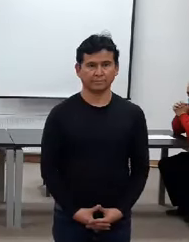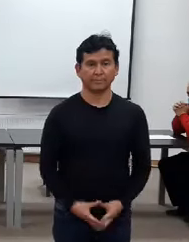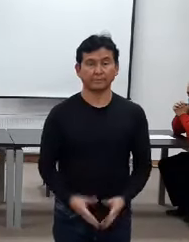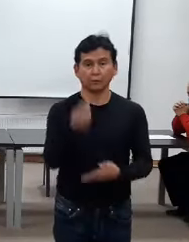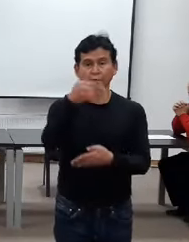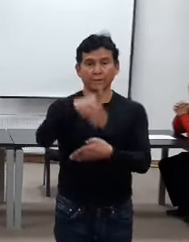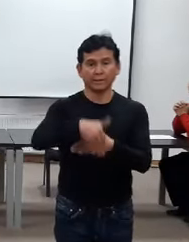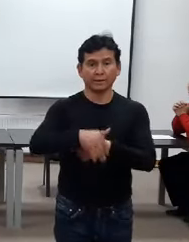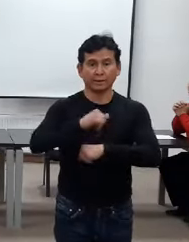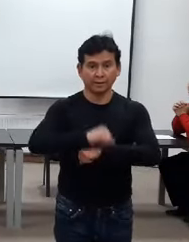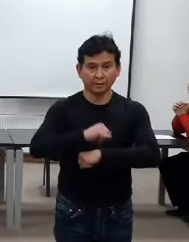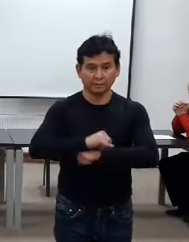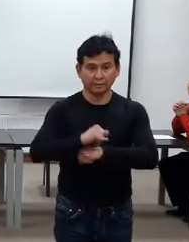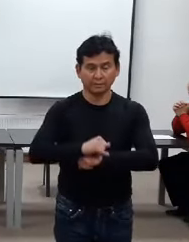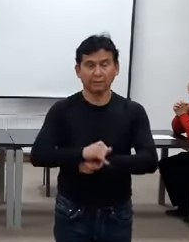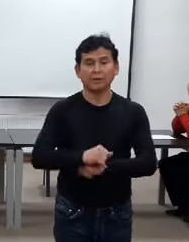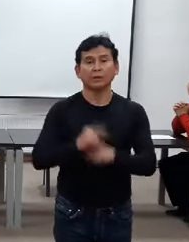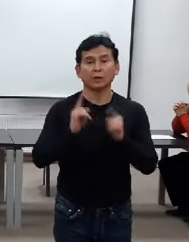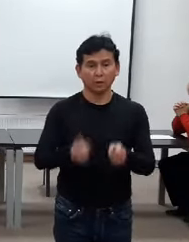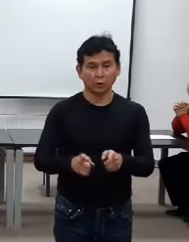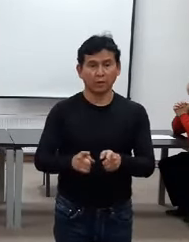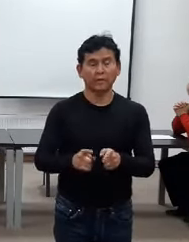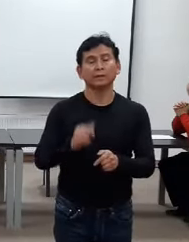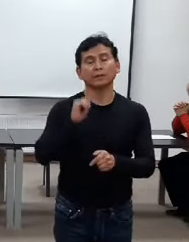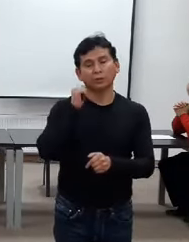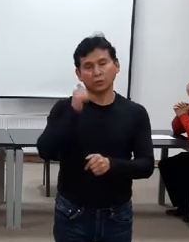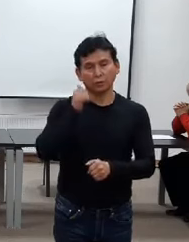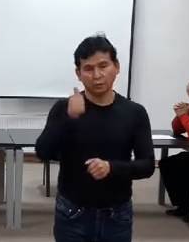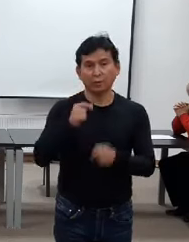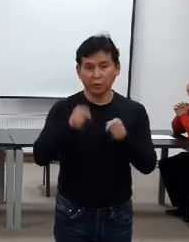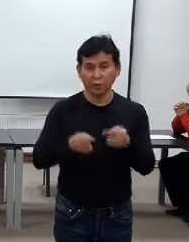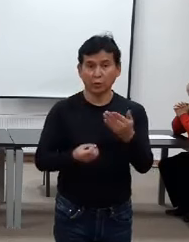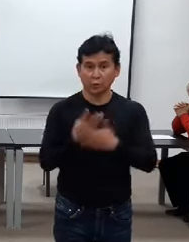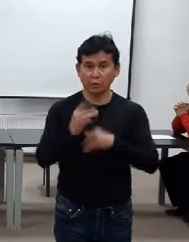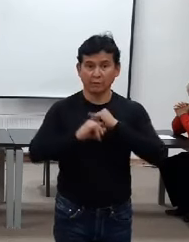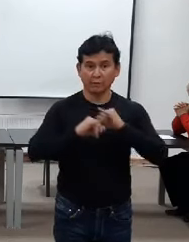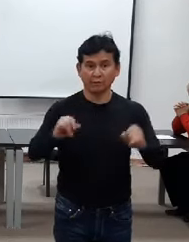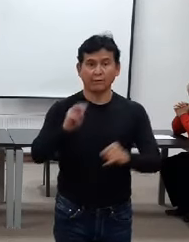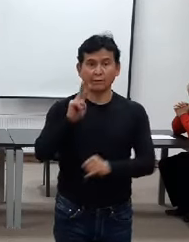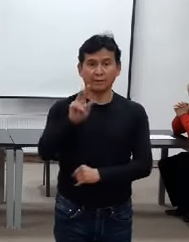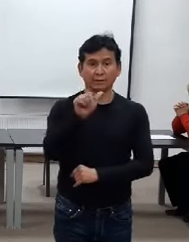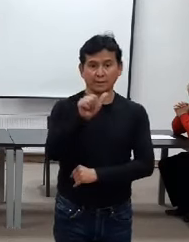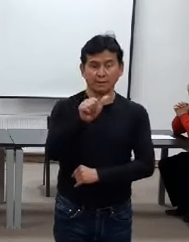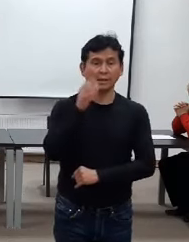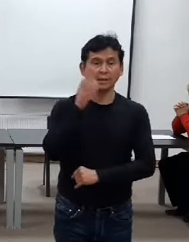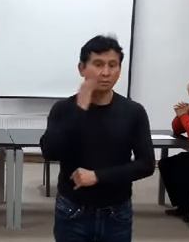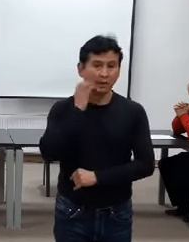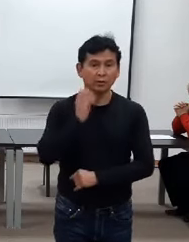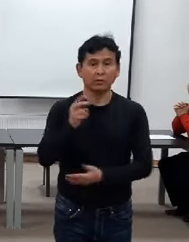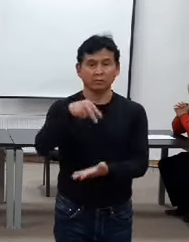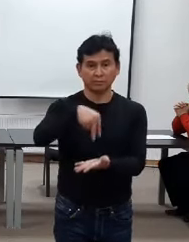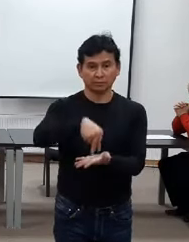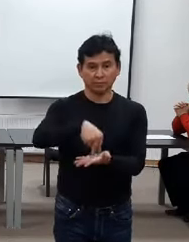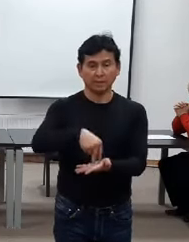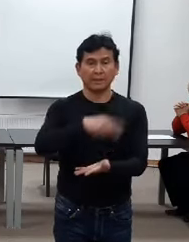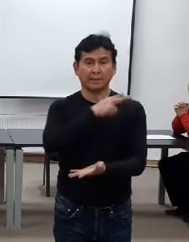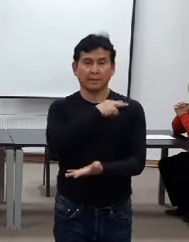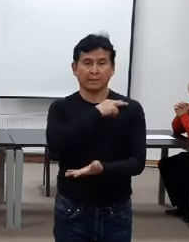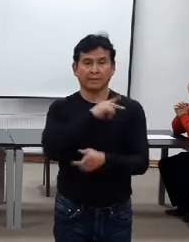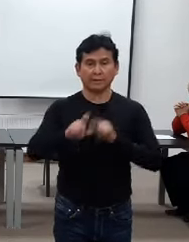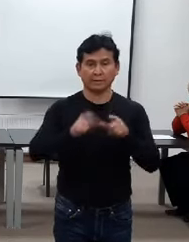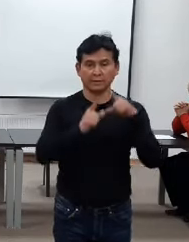Muy buenas tardes, Región de Aysén. Como cada día iniciamos un nuevo reporte, hoy día martes 26 de mayo dejamos con ustedes al General de la Defensa Nacional,